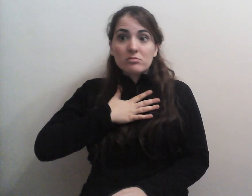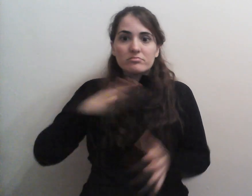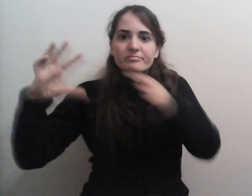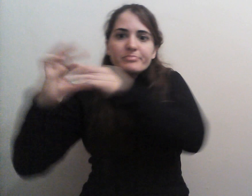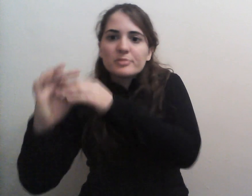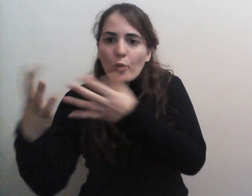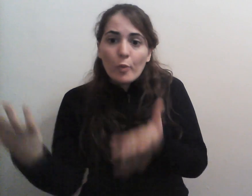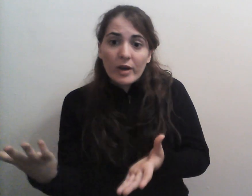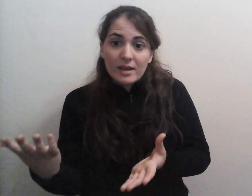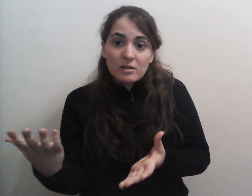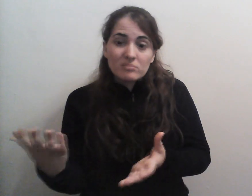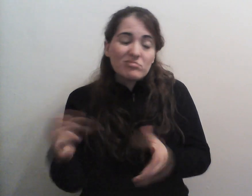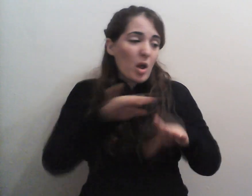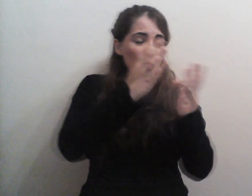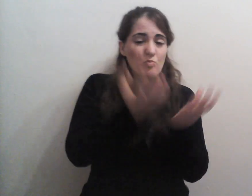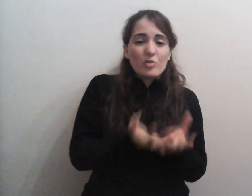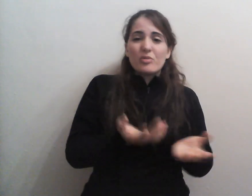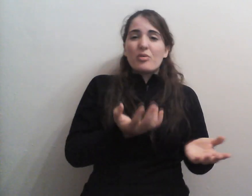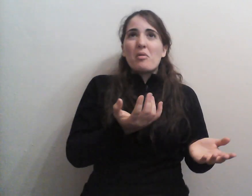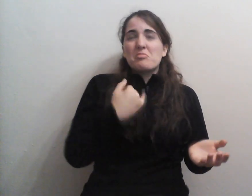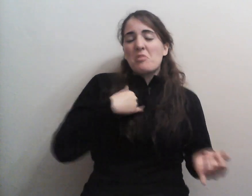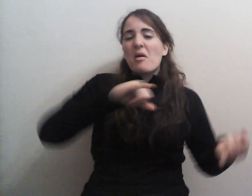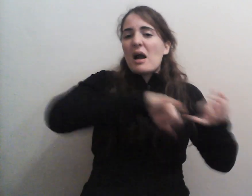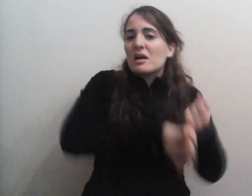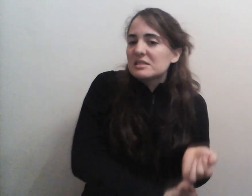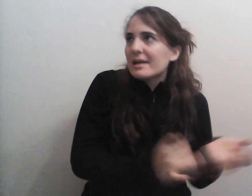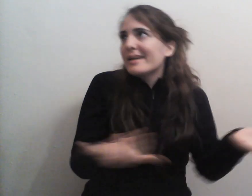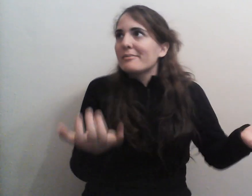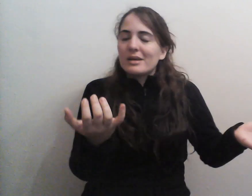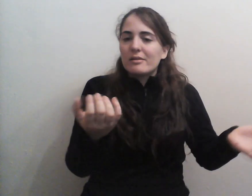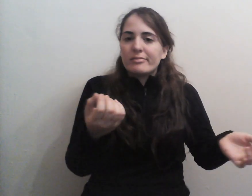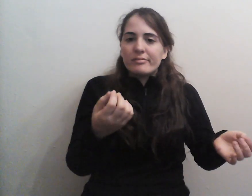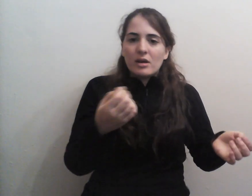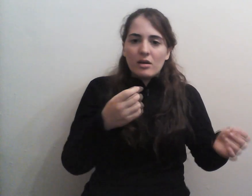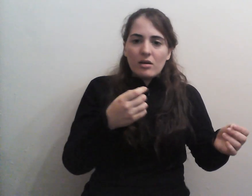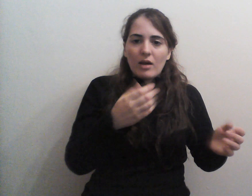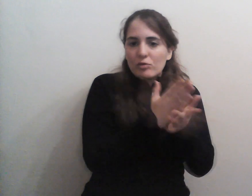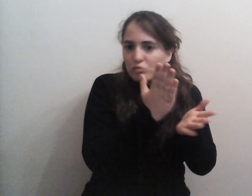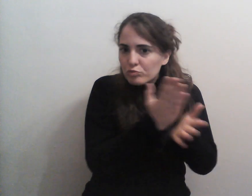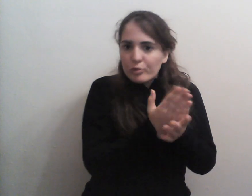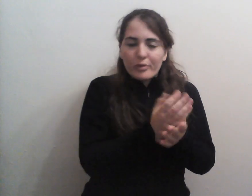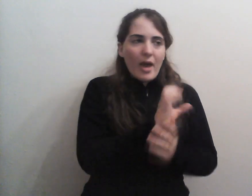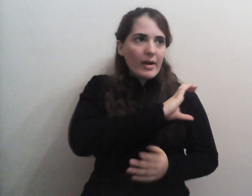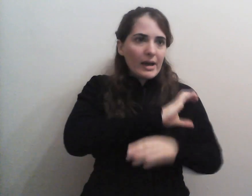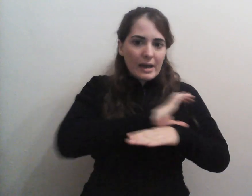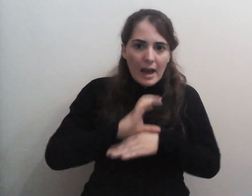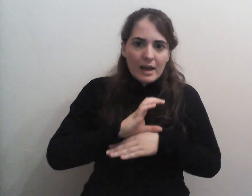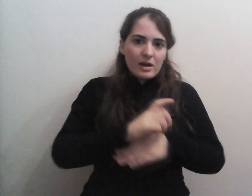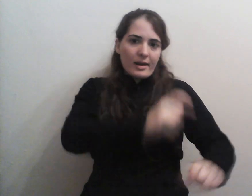muchacha, acostarme con ella, tener un par de niños, sacarme una licenciatura, un máster, un doctorado, tener un trabajo, 2,000 pavos,